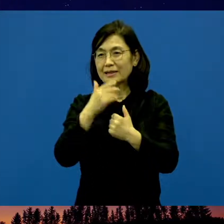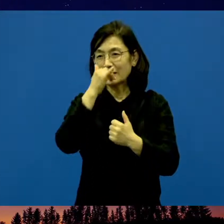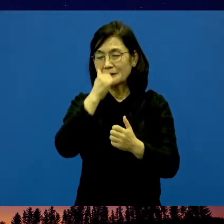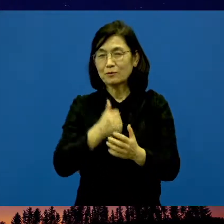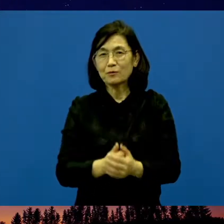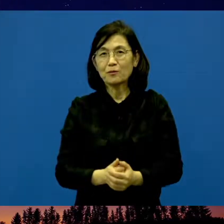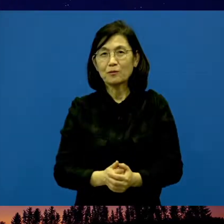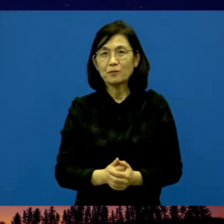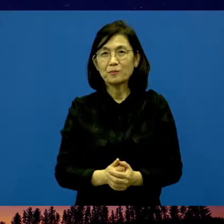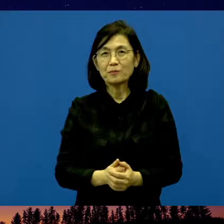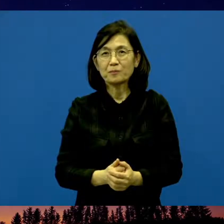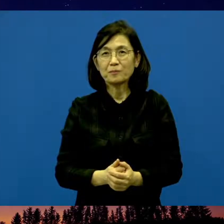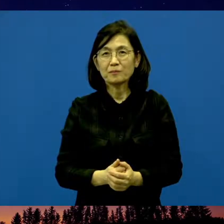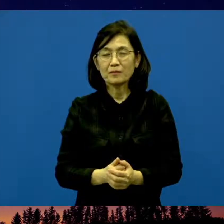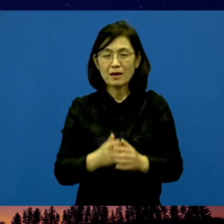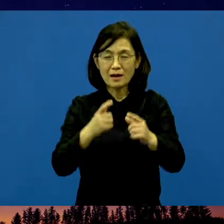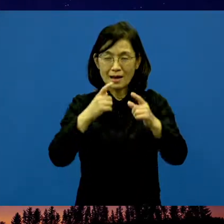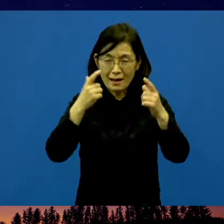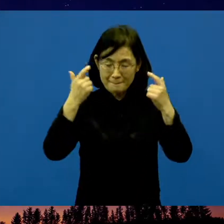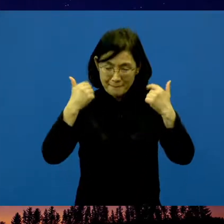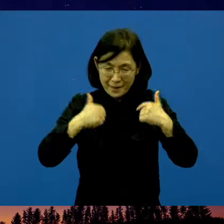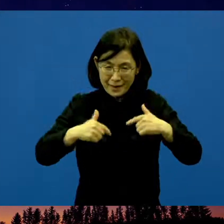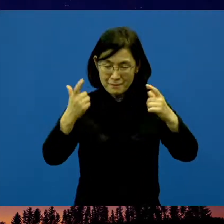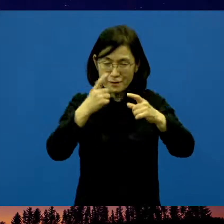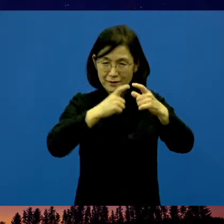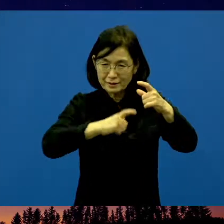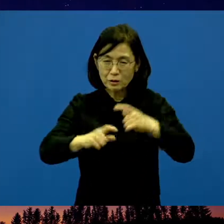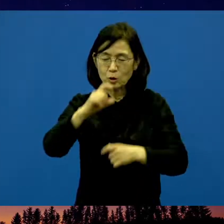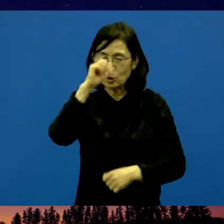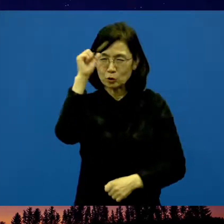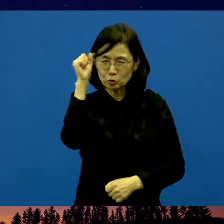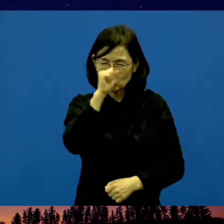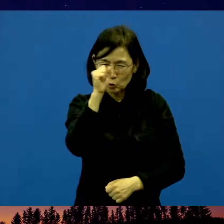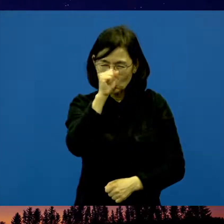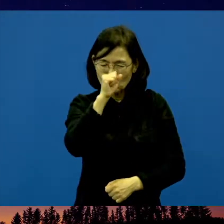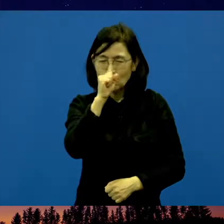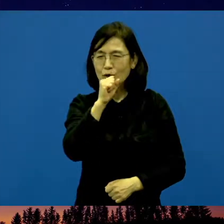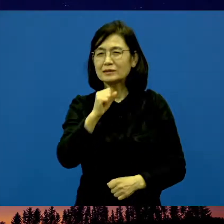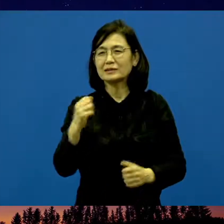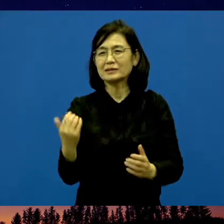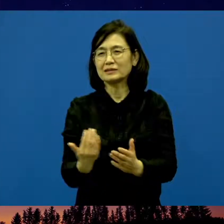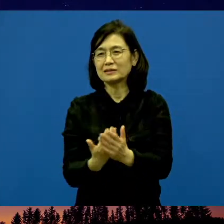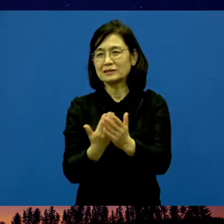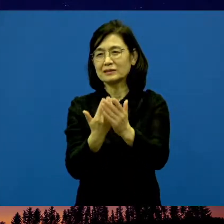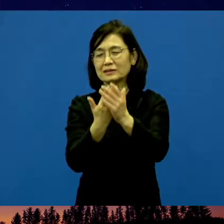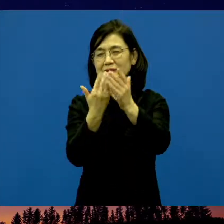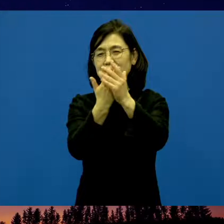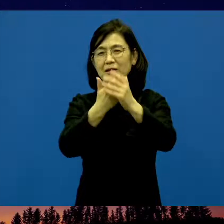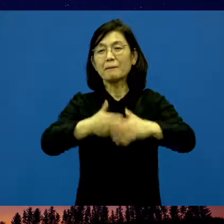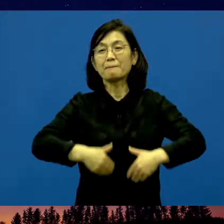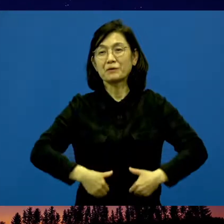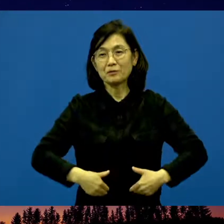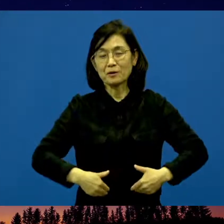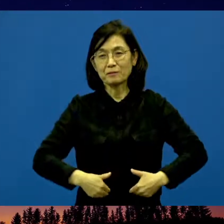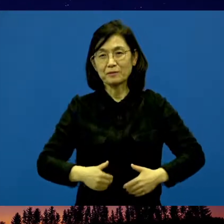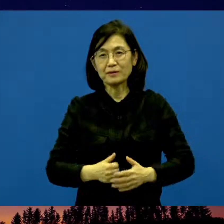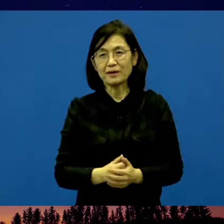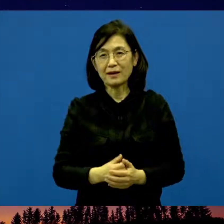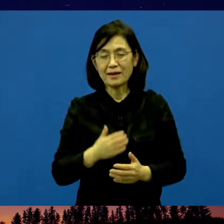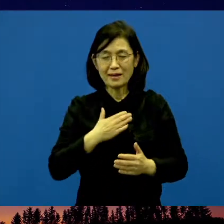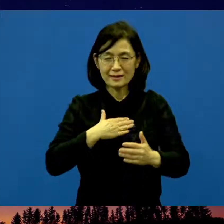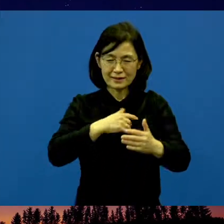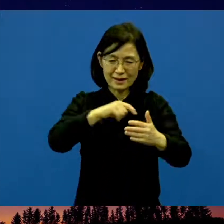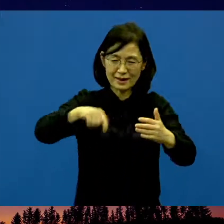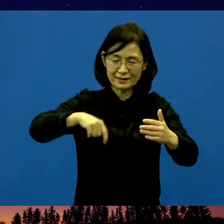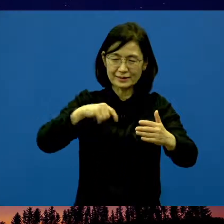모든 영역이 더 나빠져가는 것이 아니라 점점 더 좋아져가는 역사가 일어나야 됩니다. 여러분 왜 그렇습니까? 우리 안에서